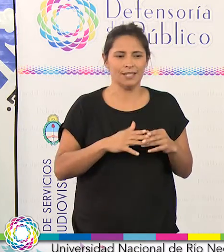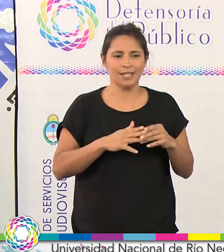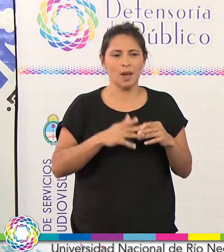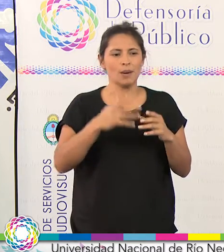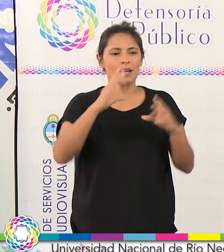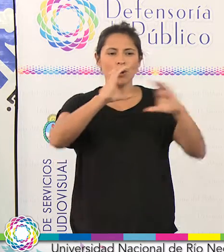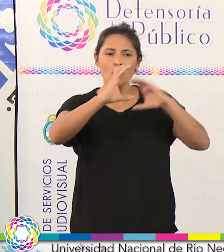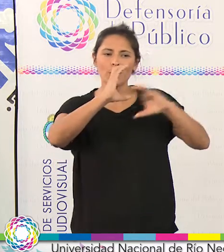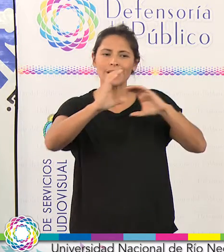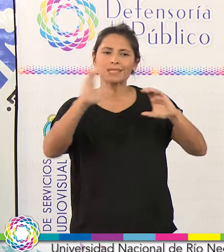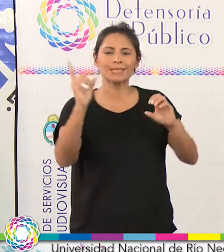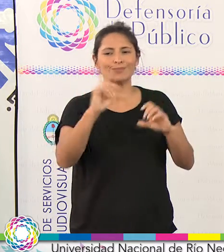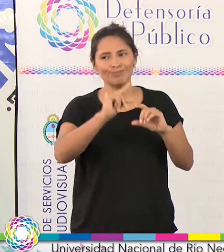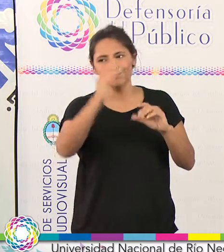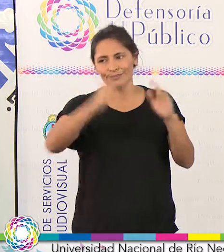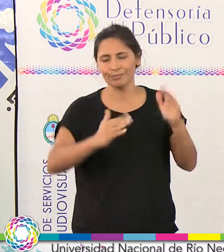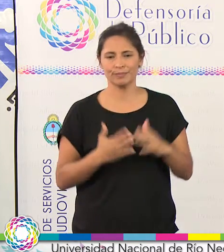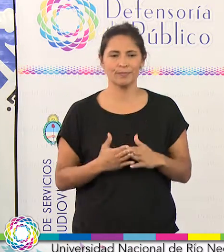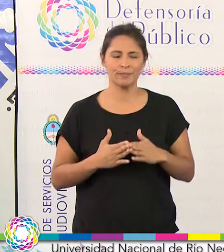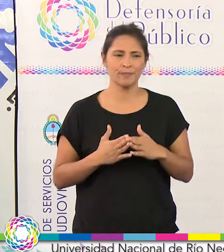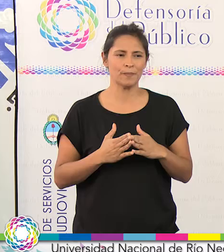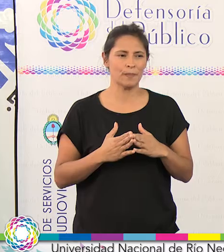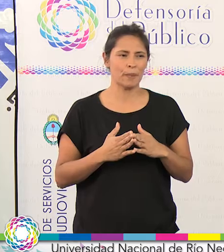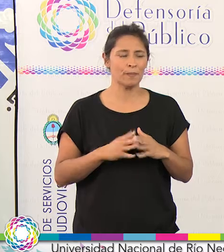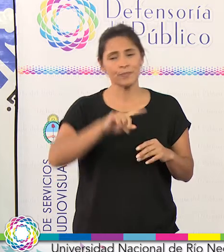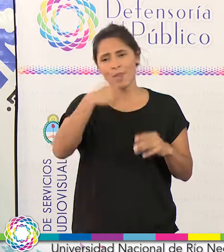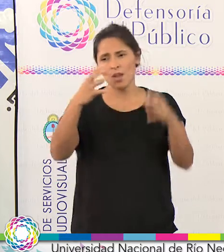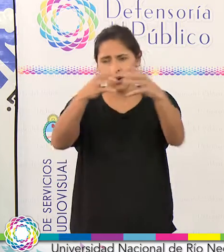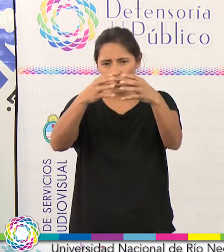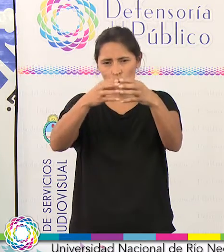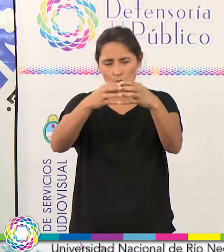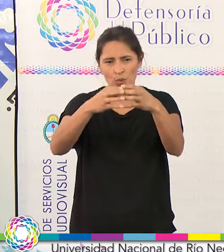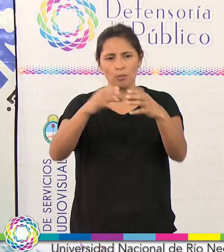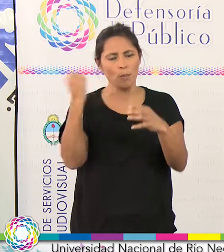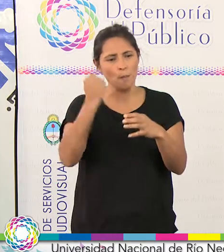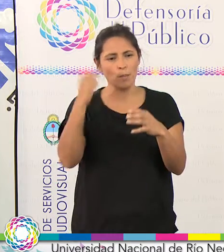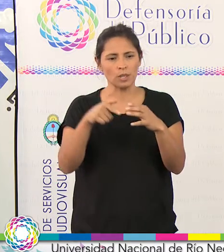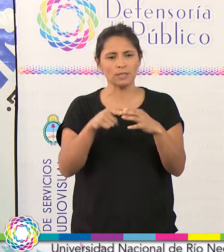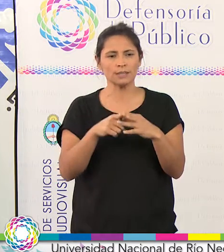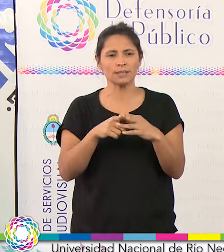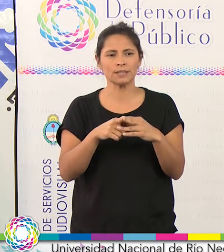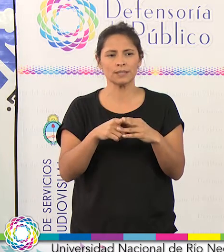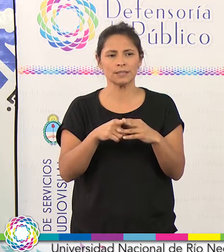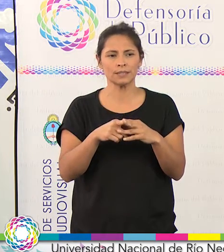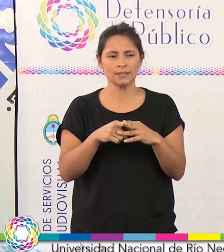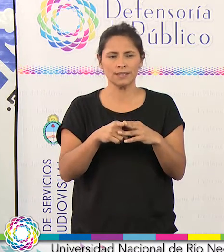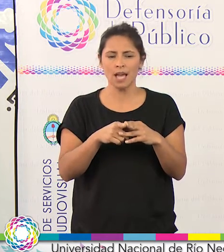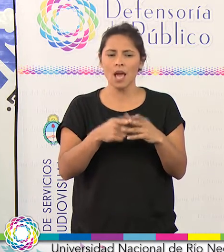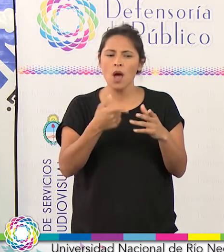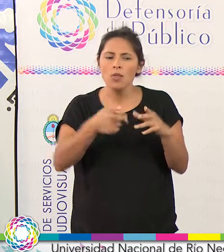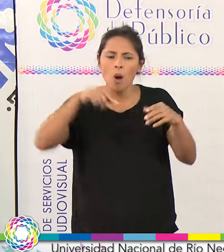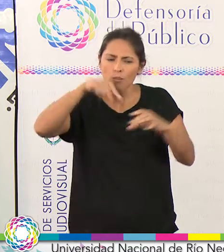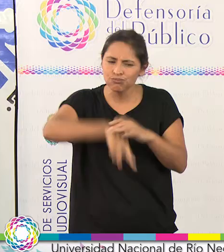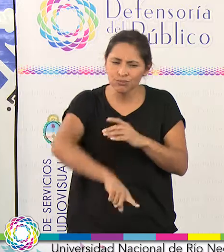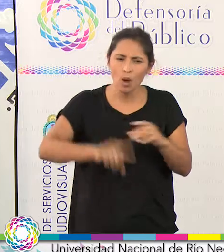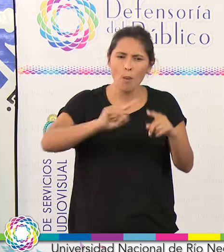El otro grupo, que me parece muy importante, que ya lo tenía la ley de medios, que es sobre el cual me parece que hay que profundizar las políticas